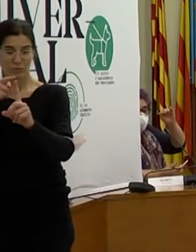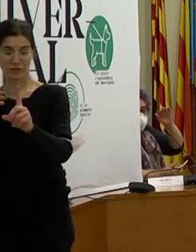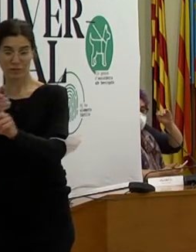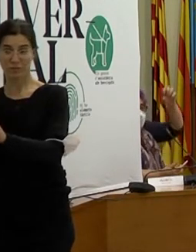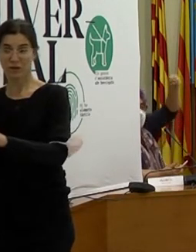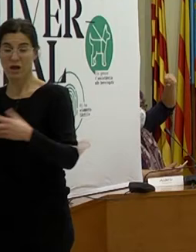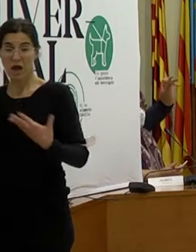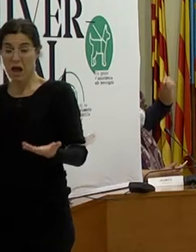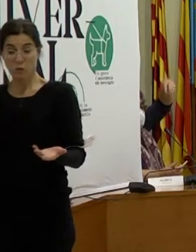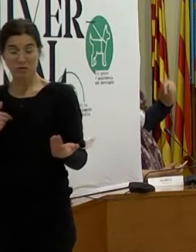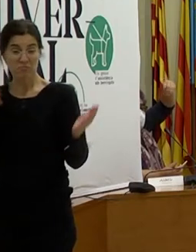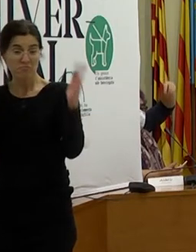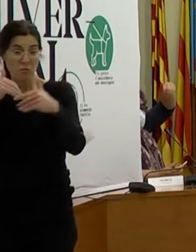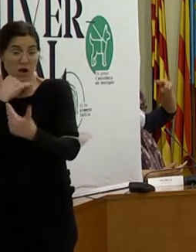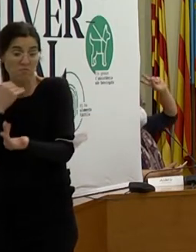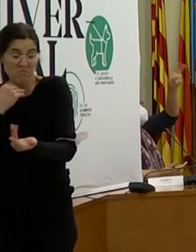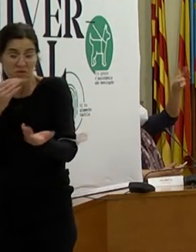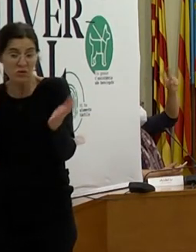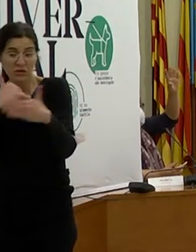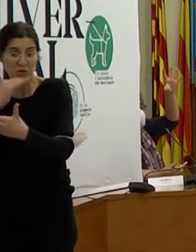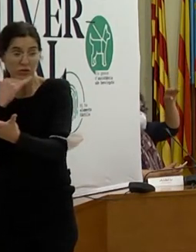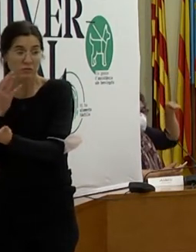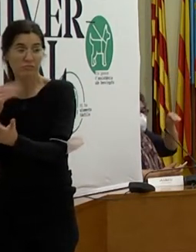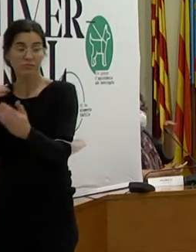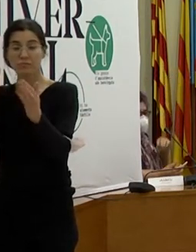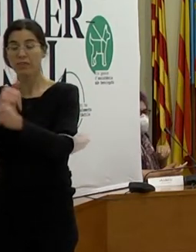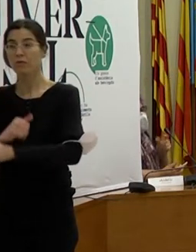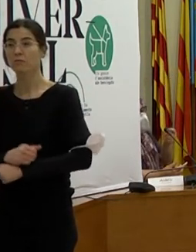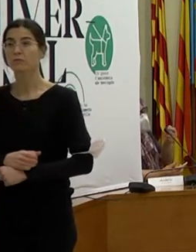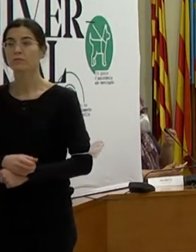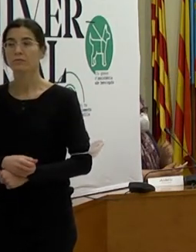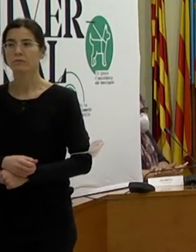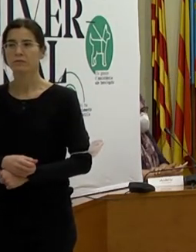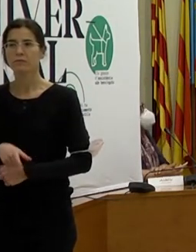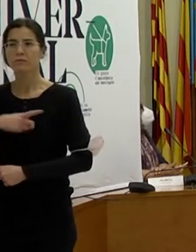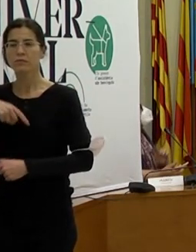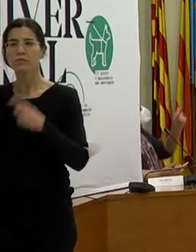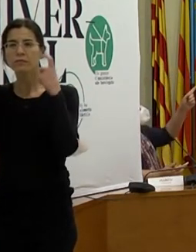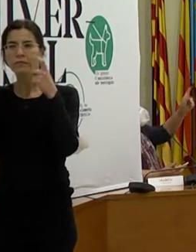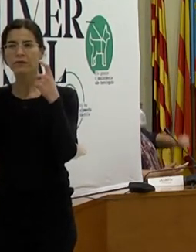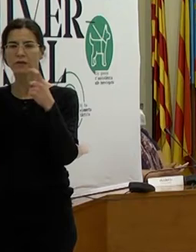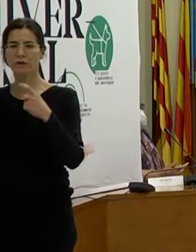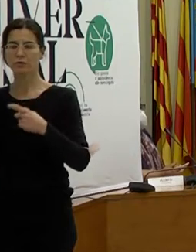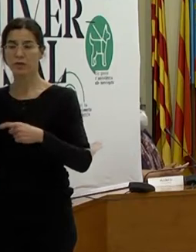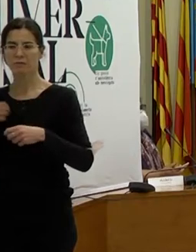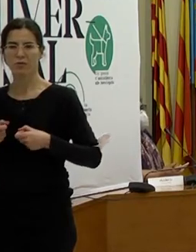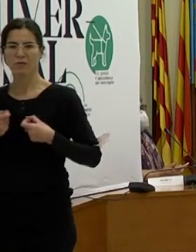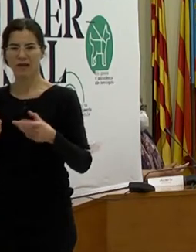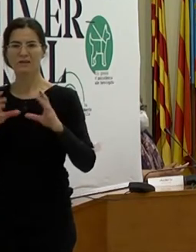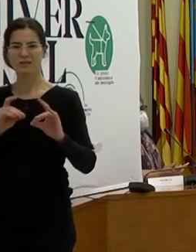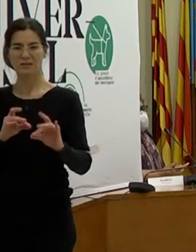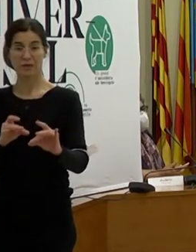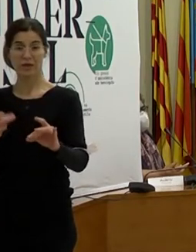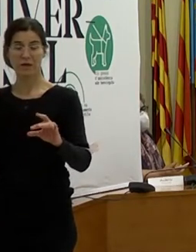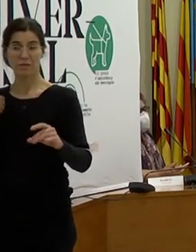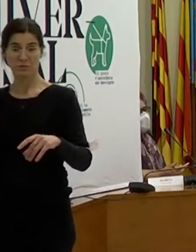actualment no teníem en consideració i bueno, doncs, el que intentem és sensibilitzar sobre aquests